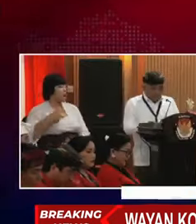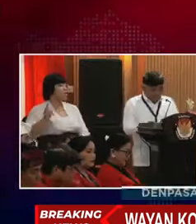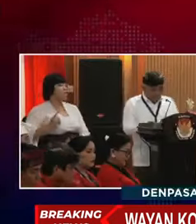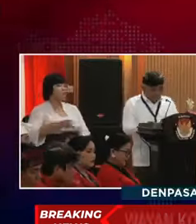juga berpengaruh